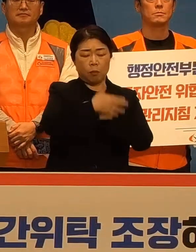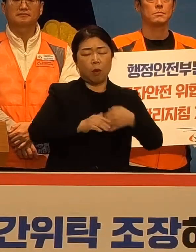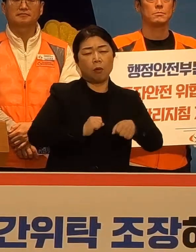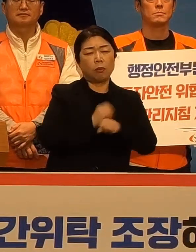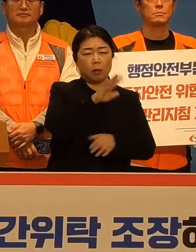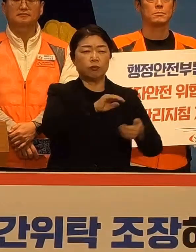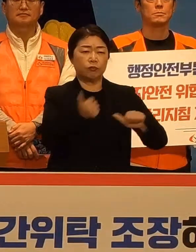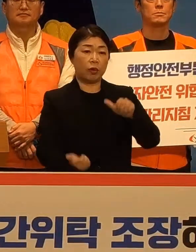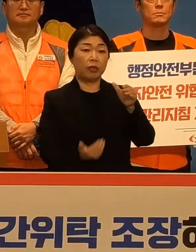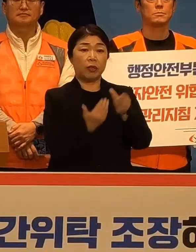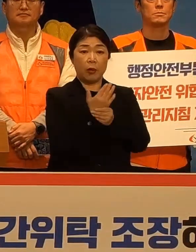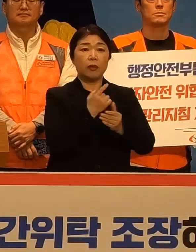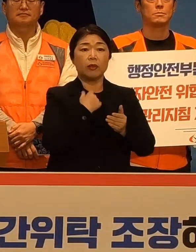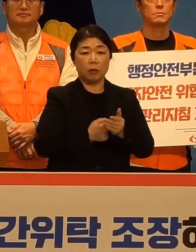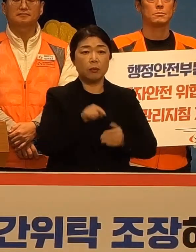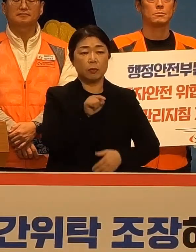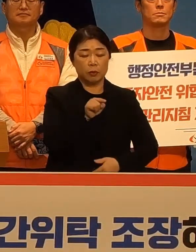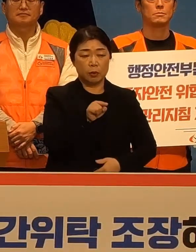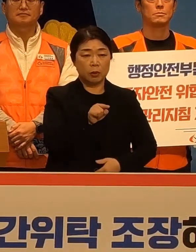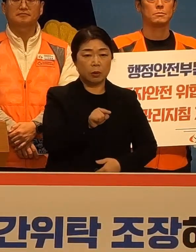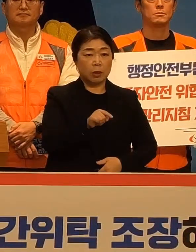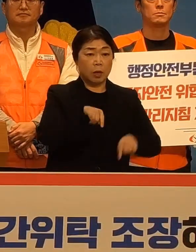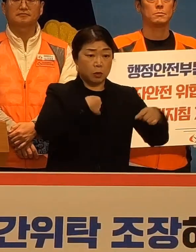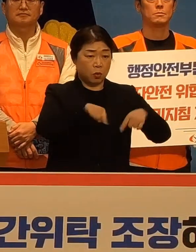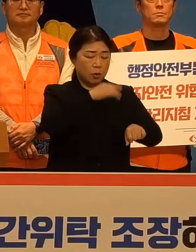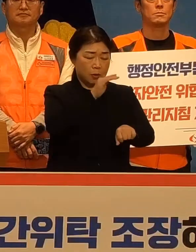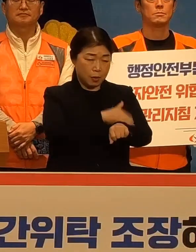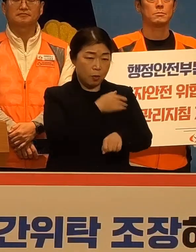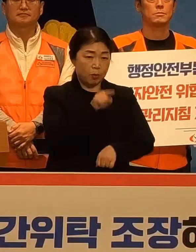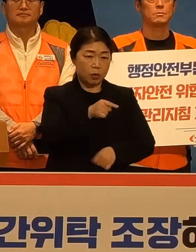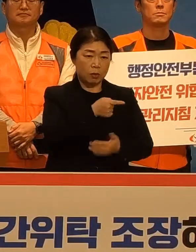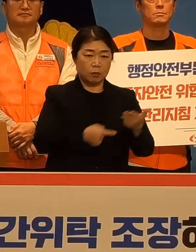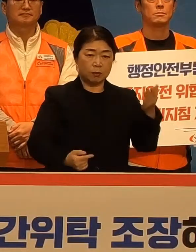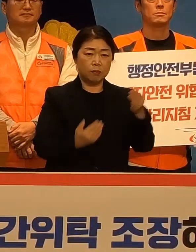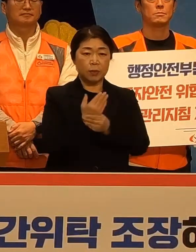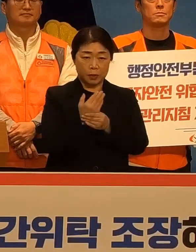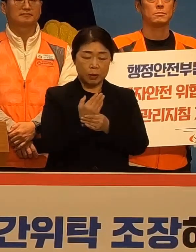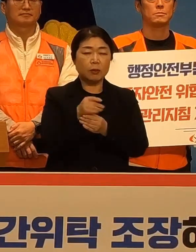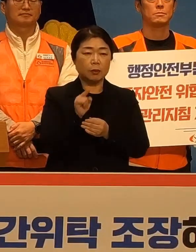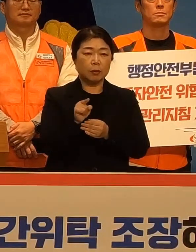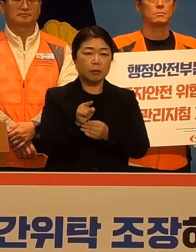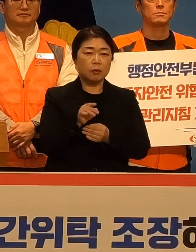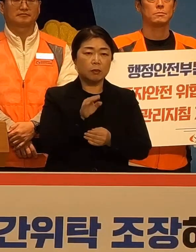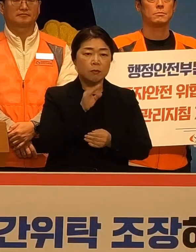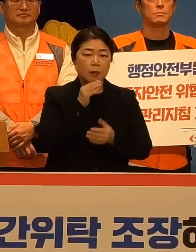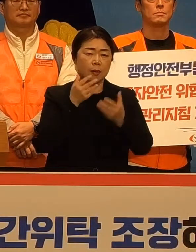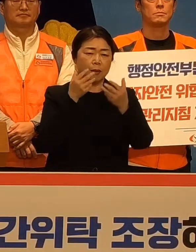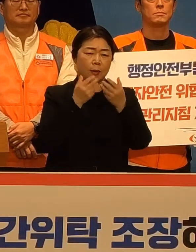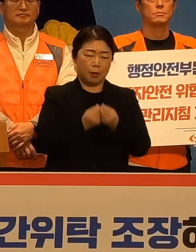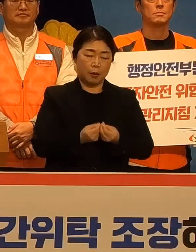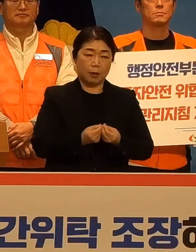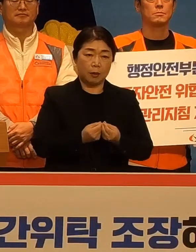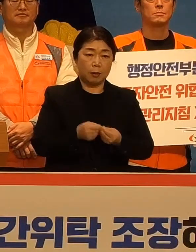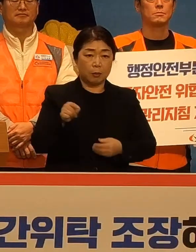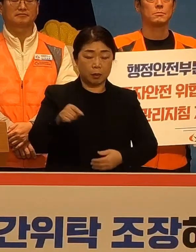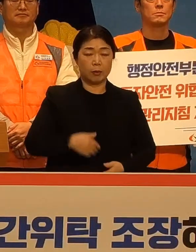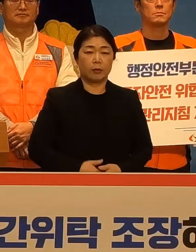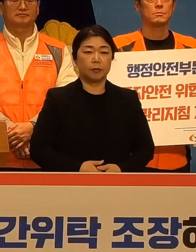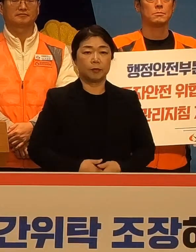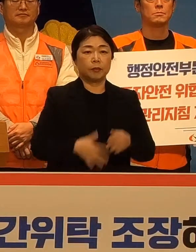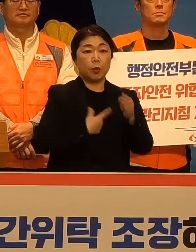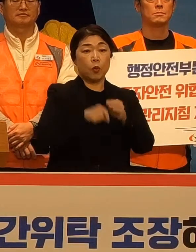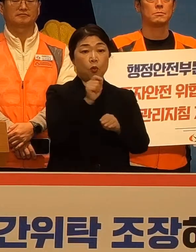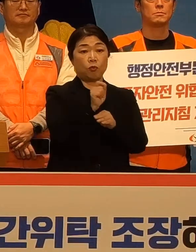발생한 일은 잘못된 정책이 어떤 비극을 초래하는지 보여주는 뼈아픈 사례입니다. 공무직은